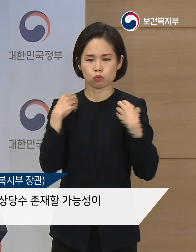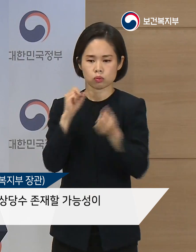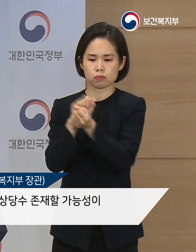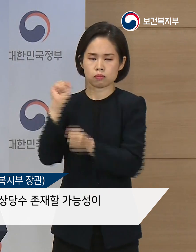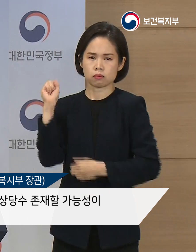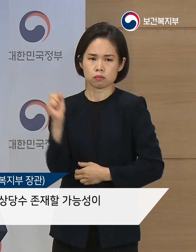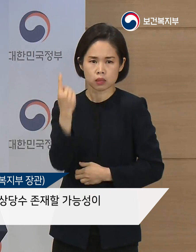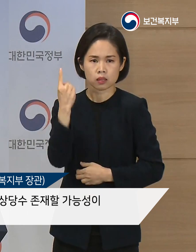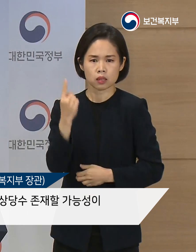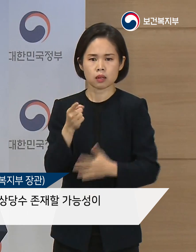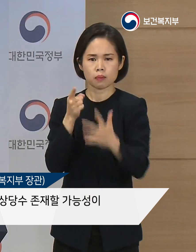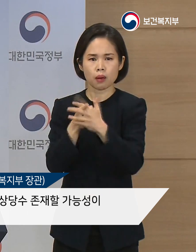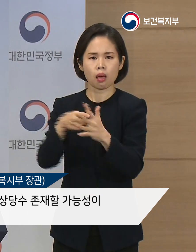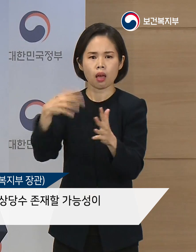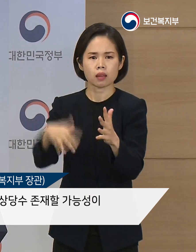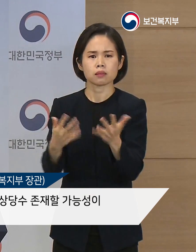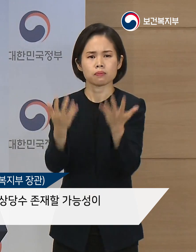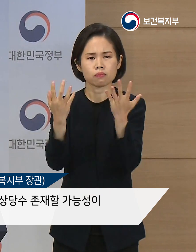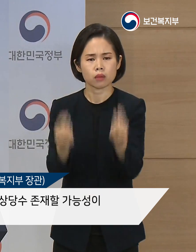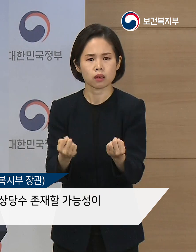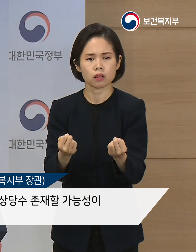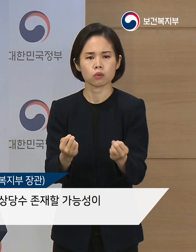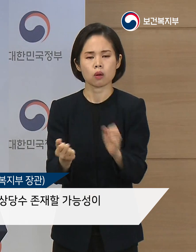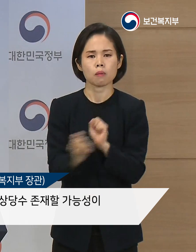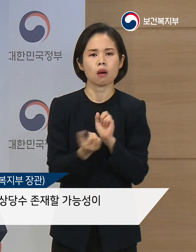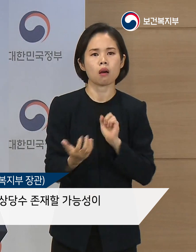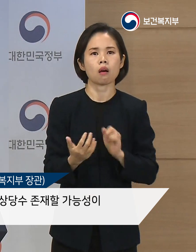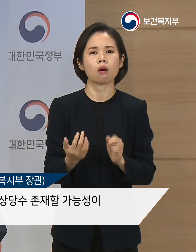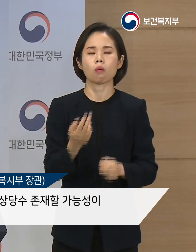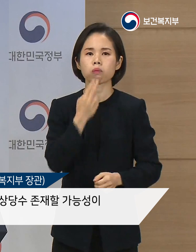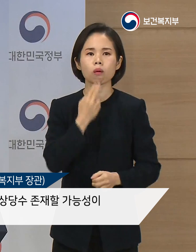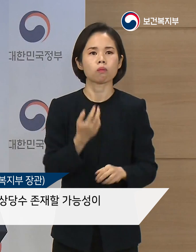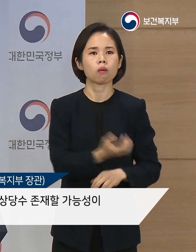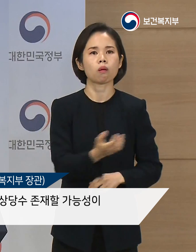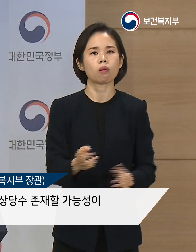잠복 감염이 상당수 존재할 가능성이 존재합니다.